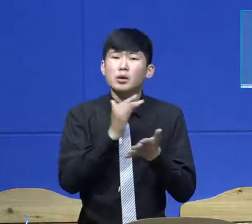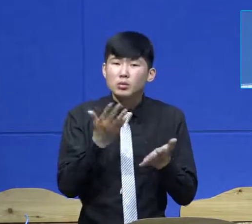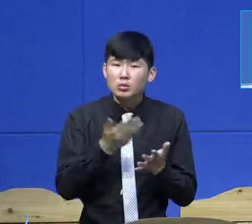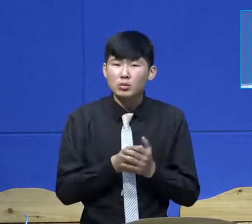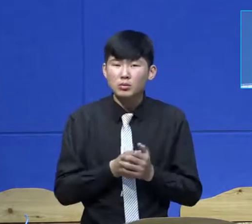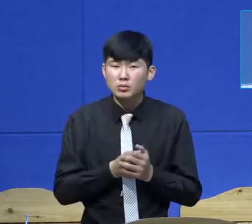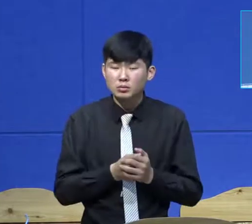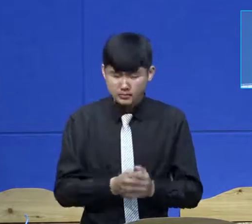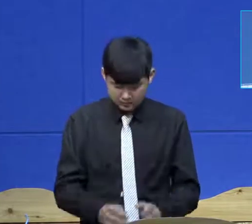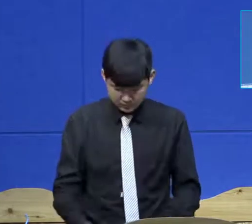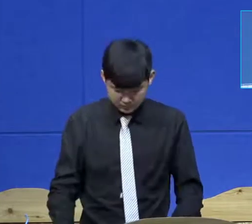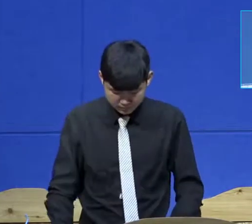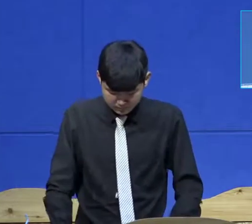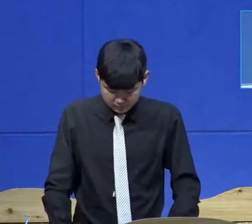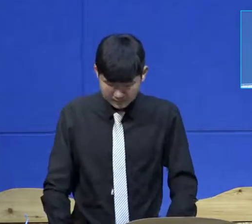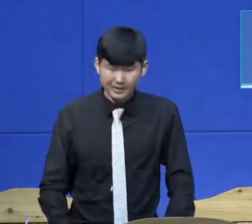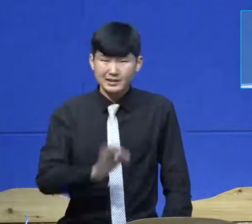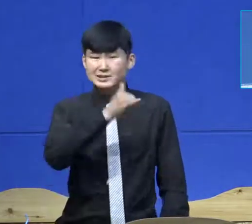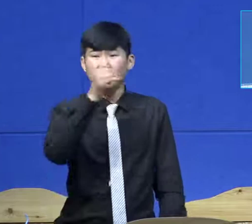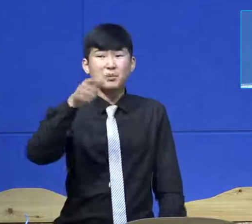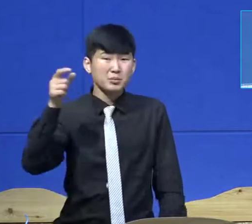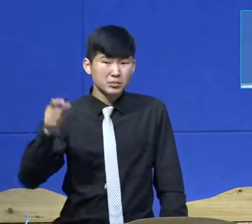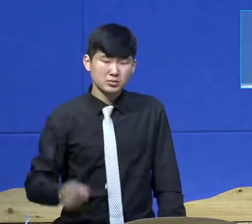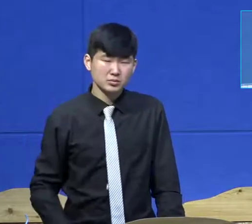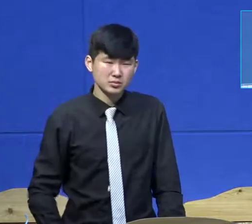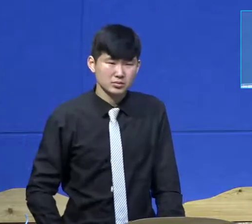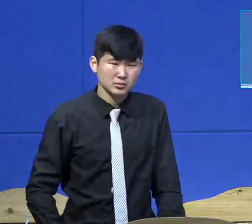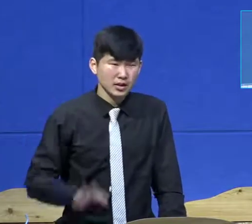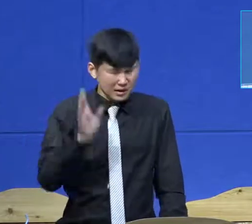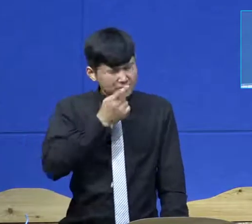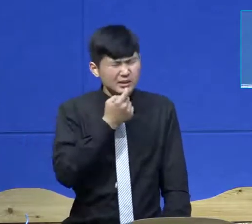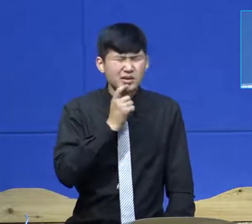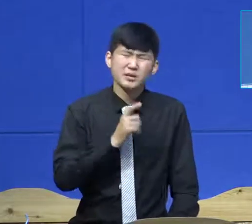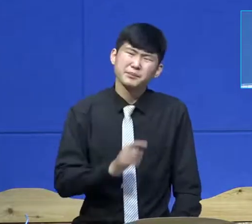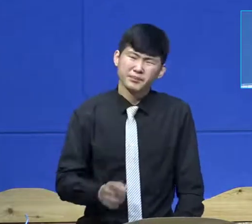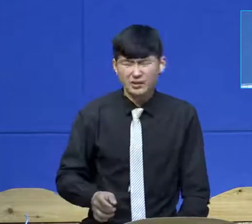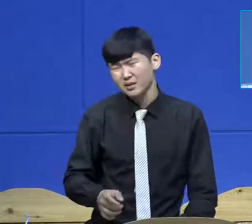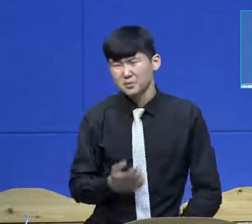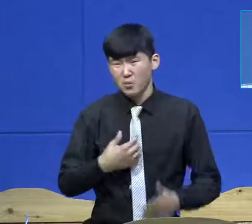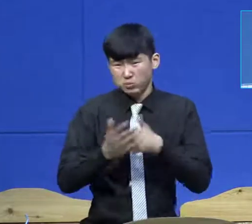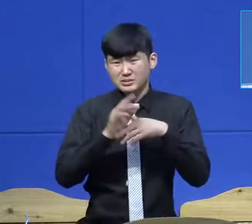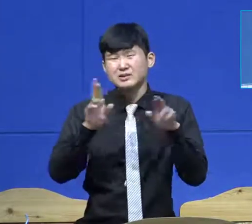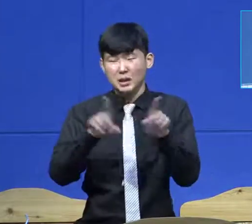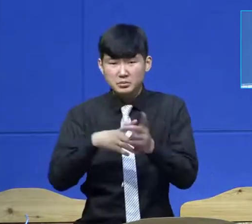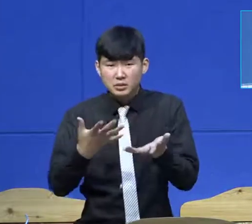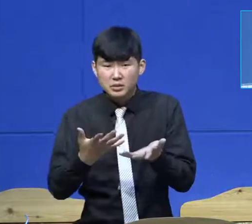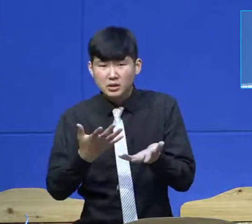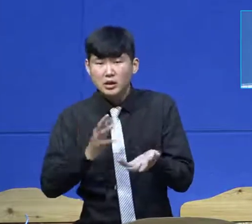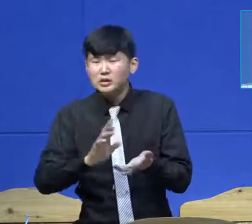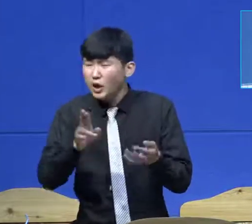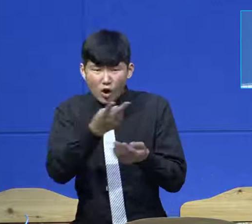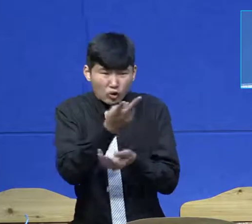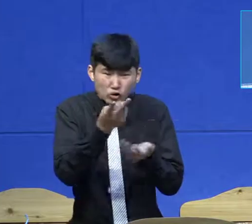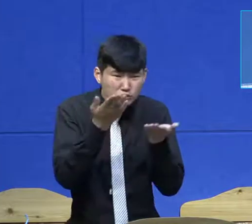Зарим хүмүүс бүр бачуураад үнэхээр хэцүү байна гэд үхэх нэ гэж байгаа. Яах лэр ийм өөр гэдэг